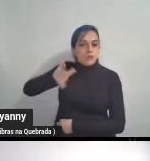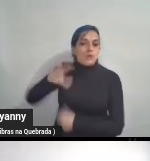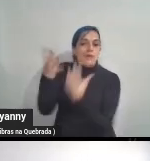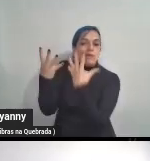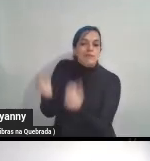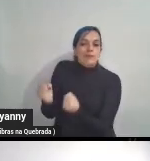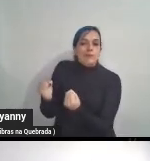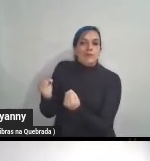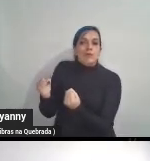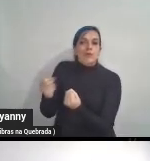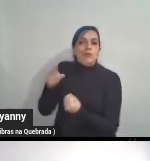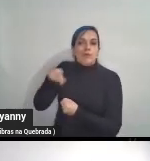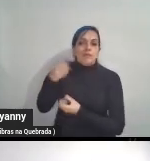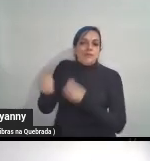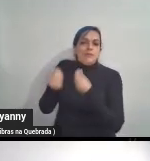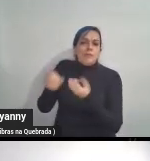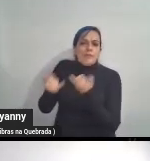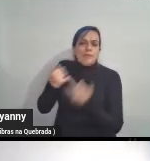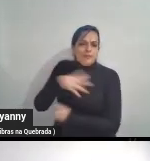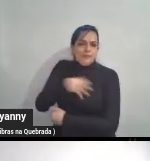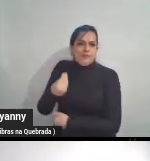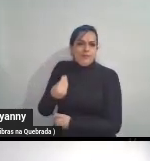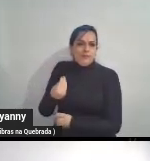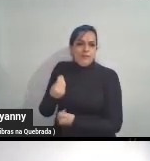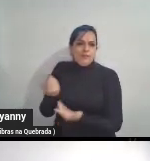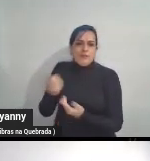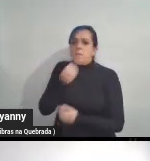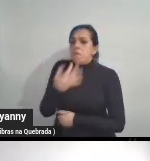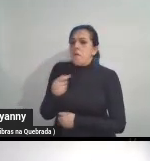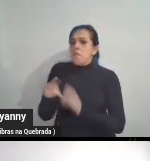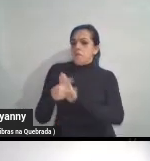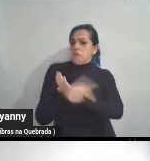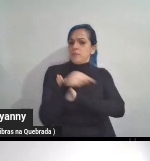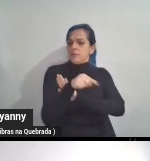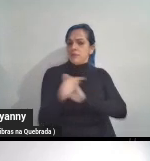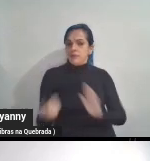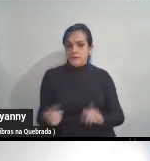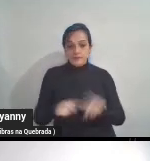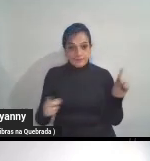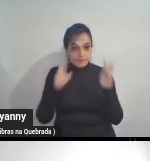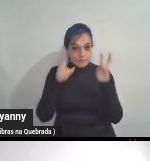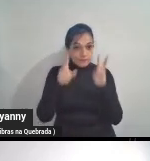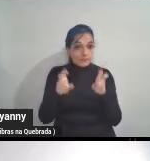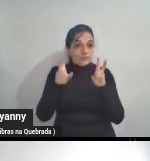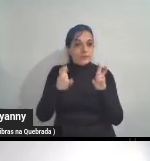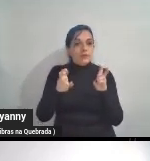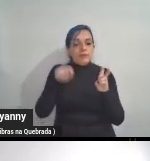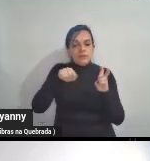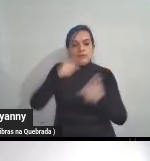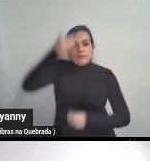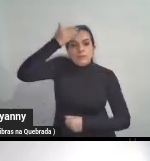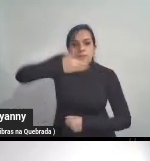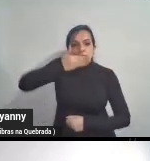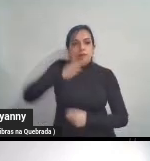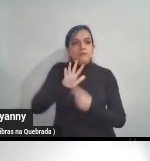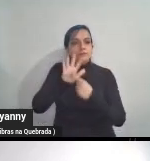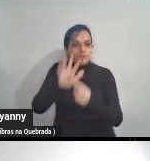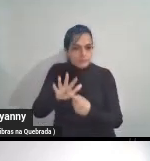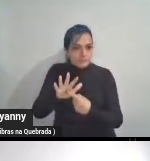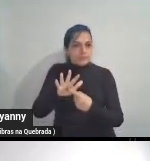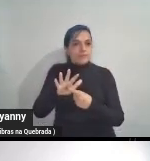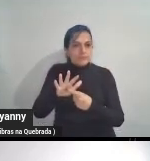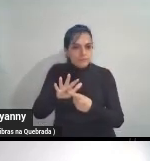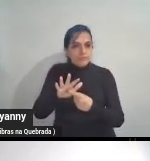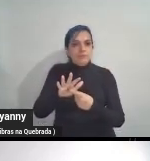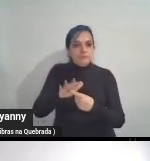né? Então, eu queria uma consideração sua a respeito dessa questão, assim, essas provas tão